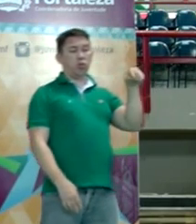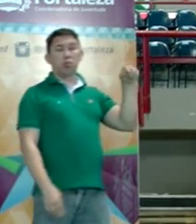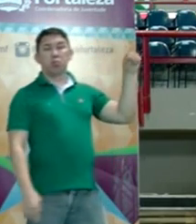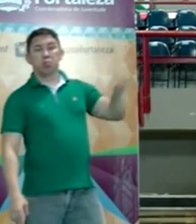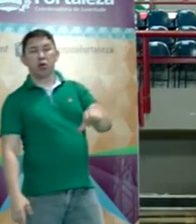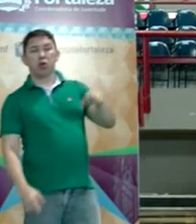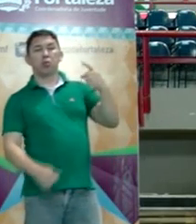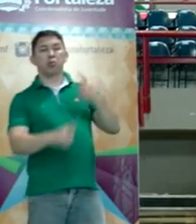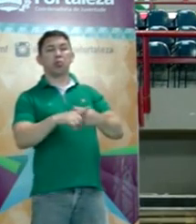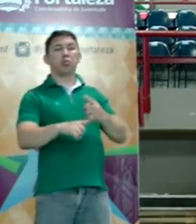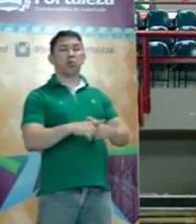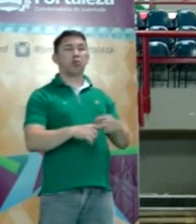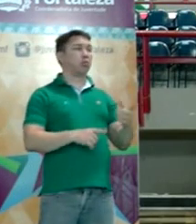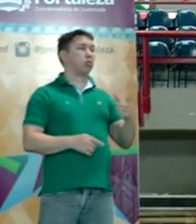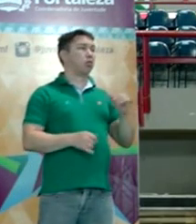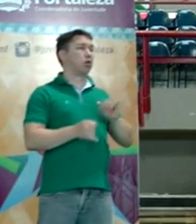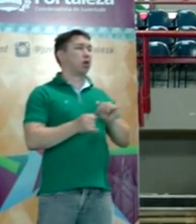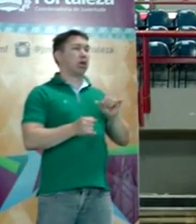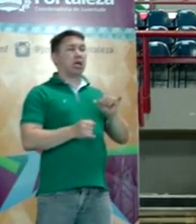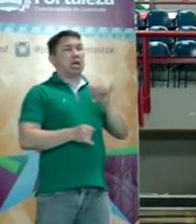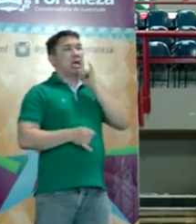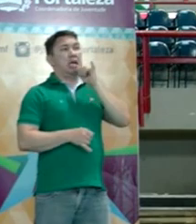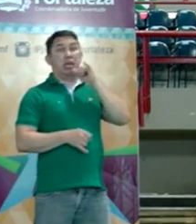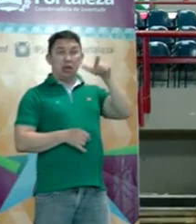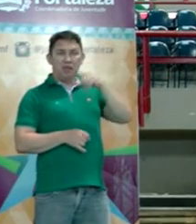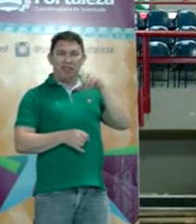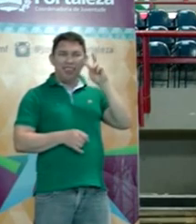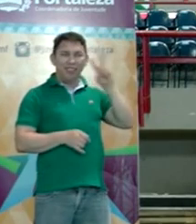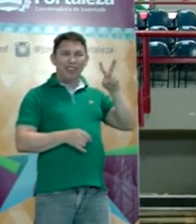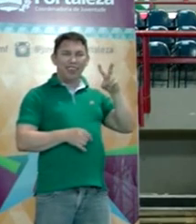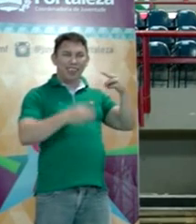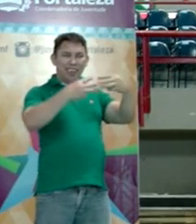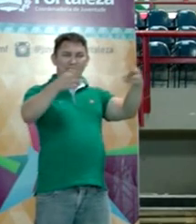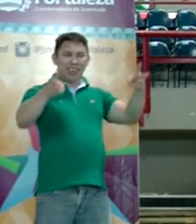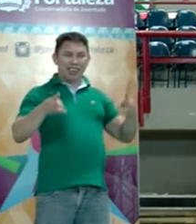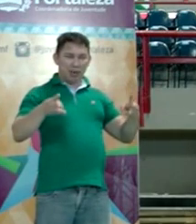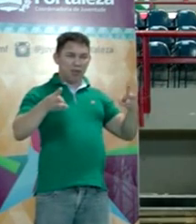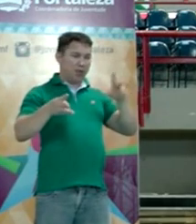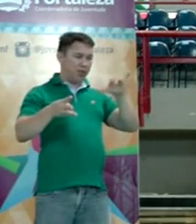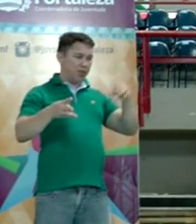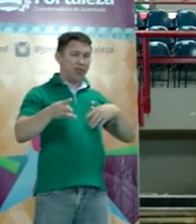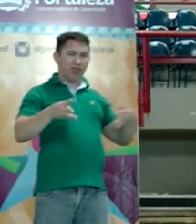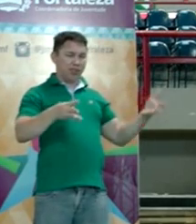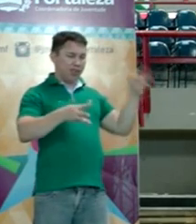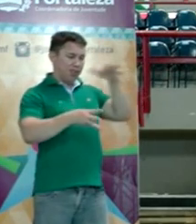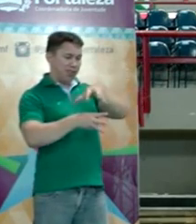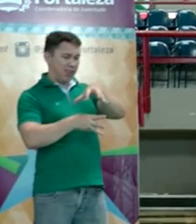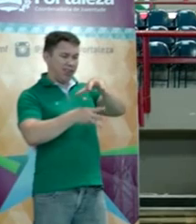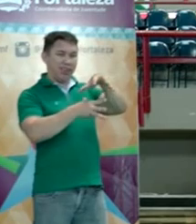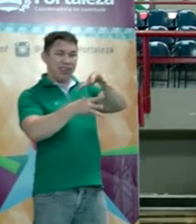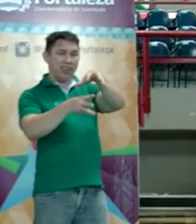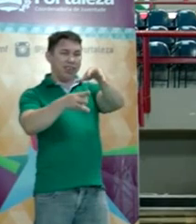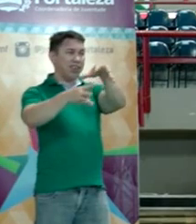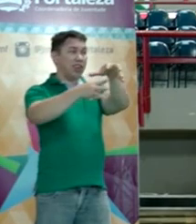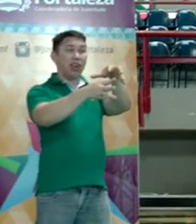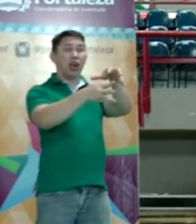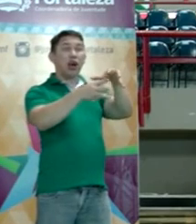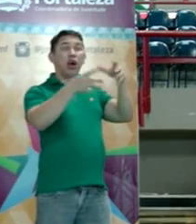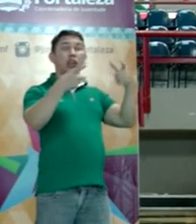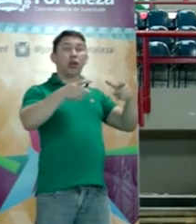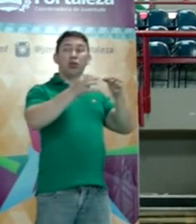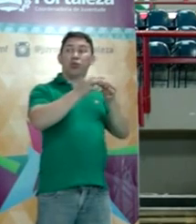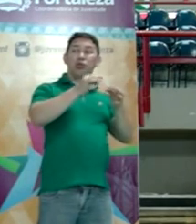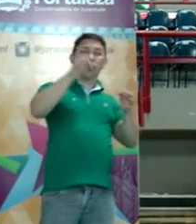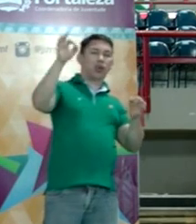lixão nada mais é do que pegar todos esses caminhões de lixo que a gente vê circulando e levar tudo para um lugar, de preferência afastado